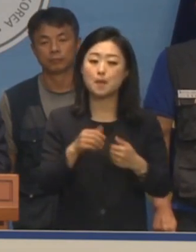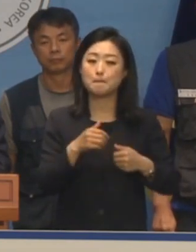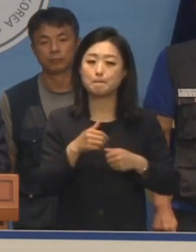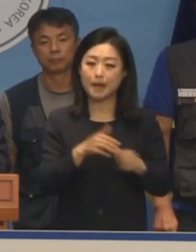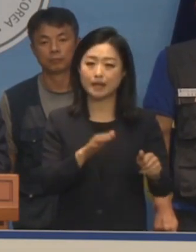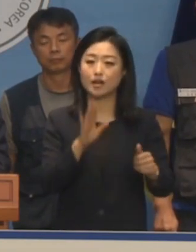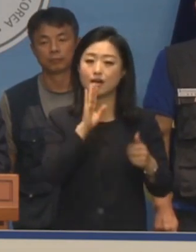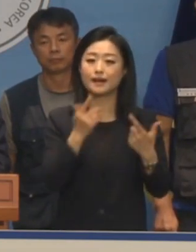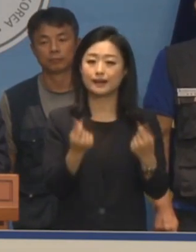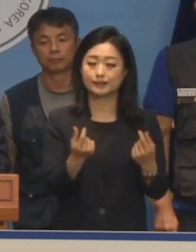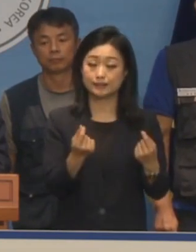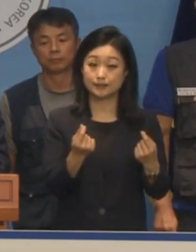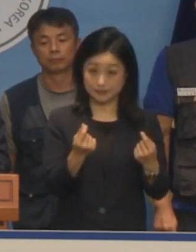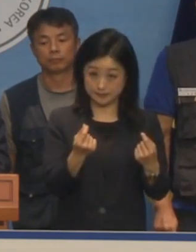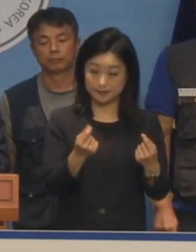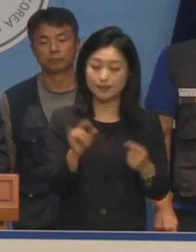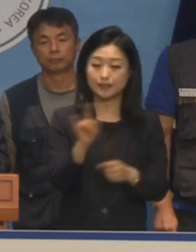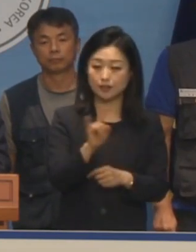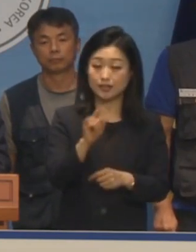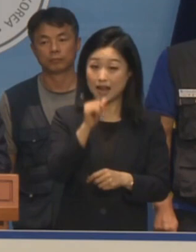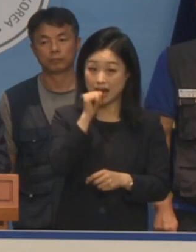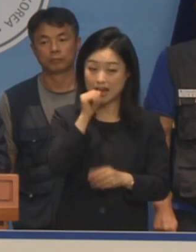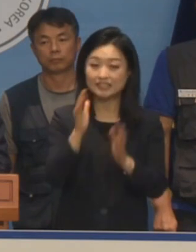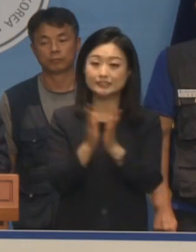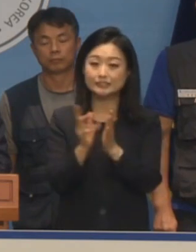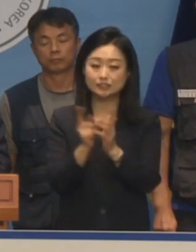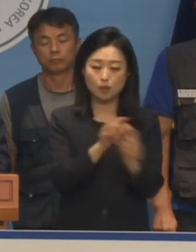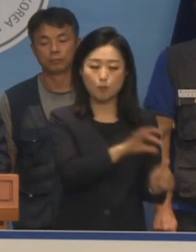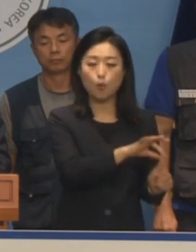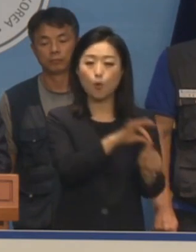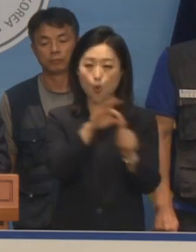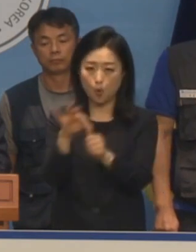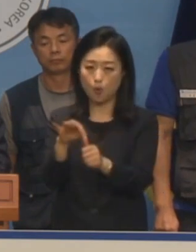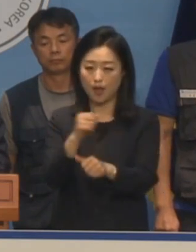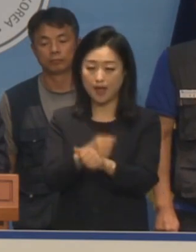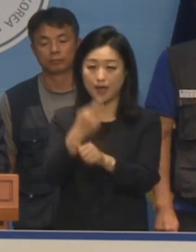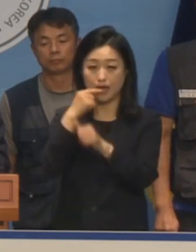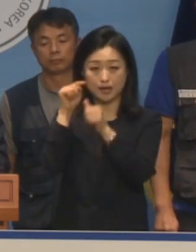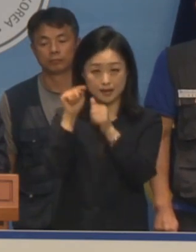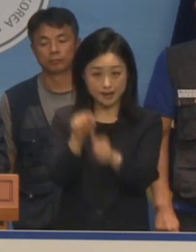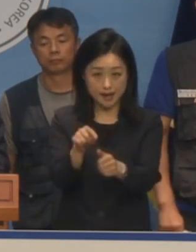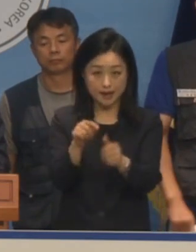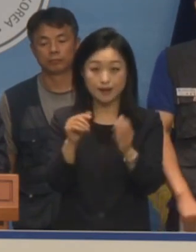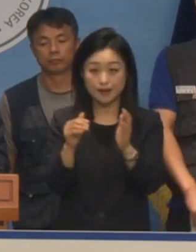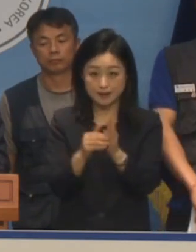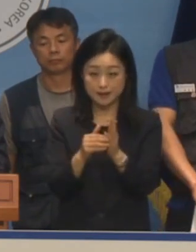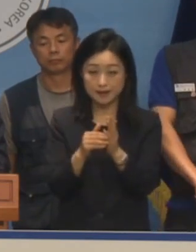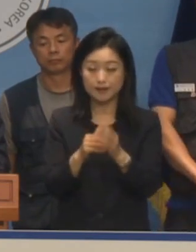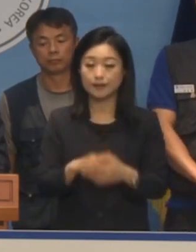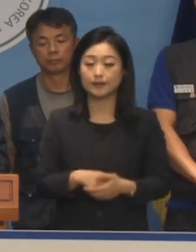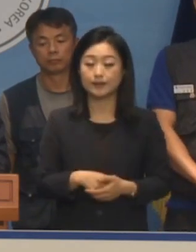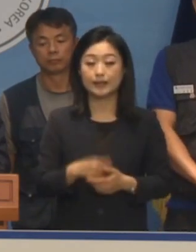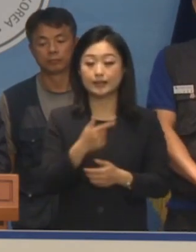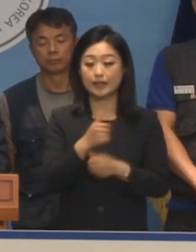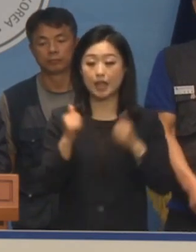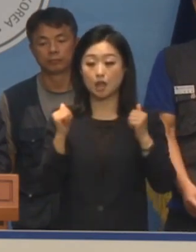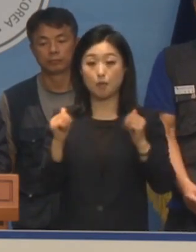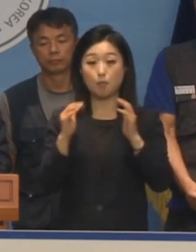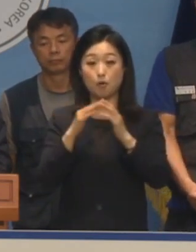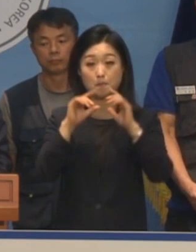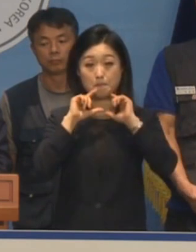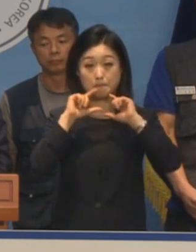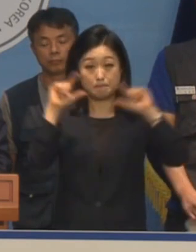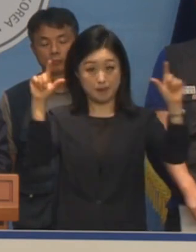함께 현대제 이들을 직접 고용해야 된다 라는 판결을 선고했습니다 대법원 확정 판결로